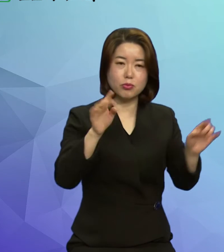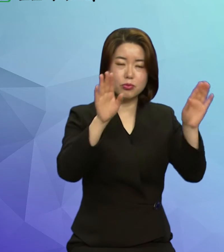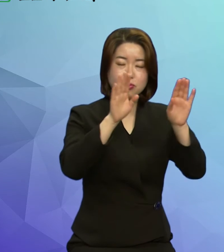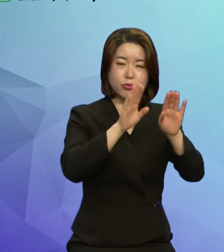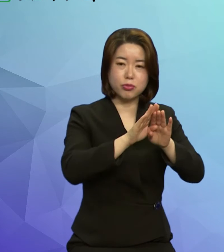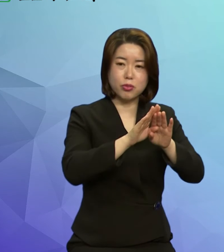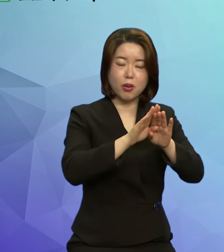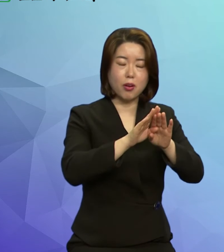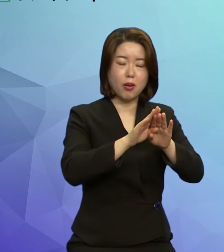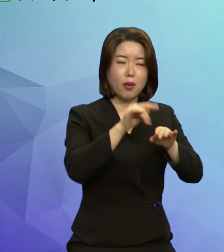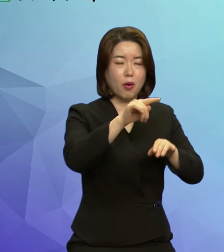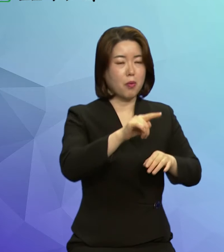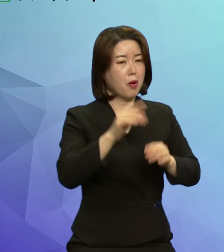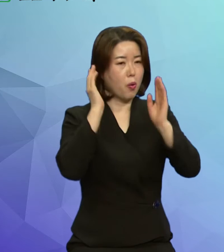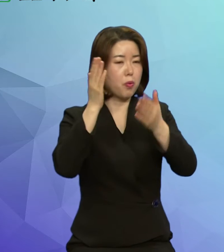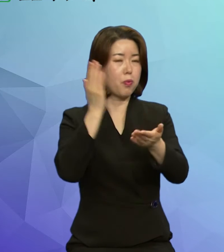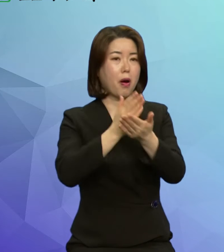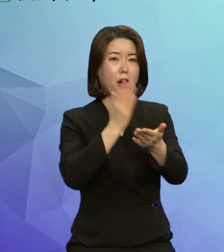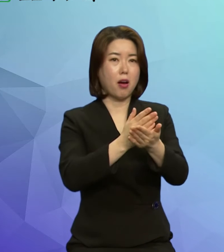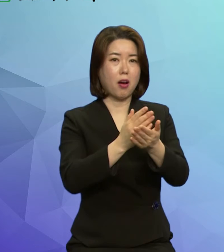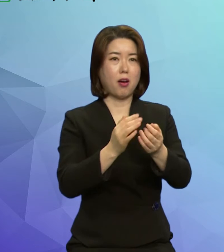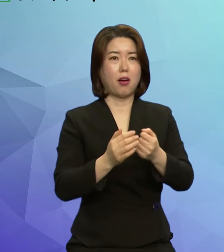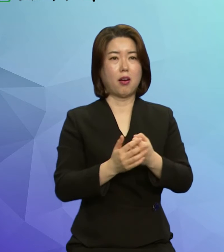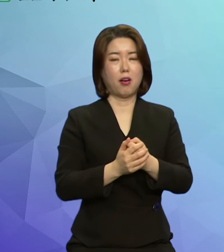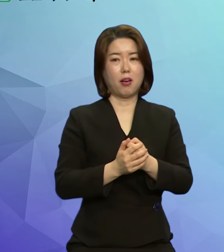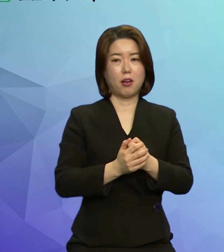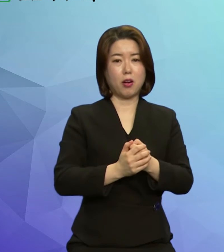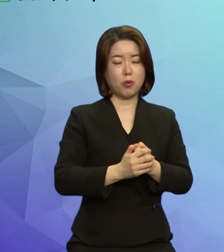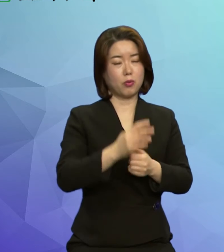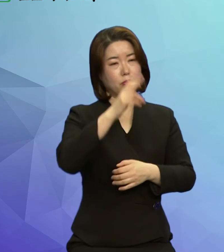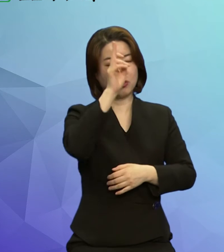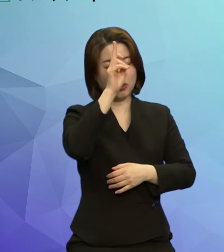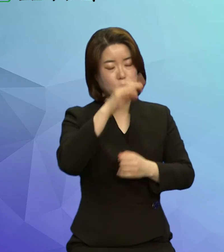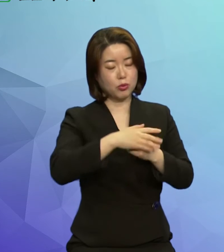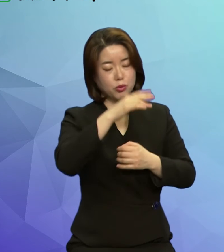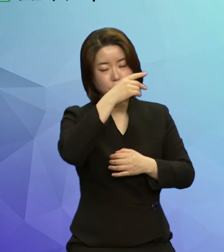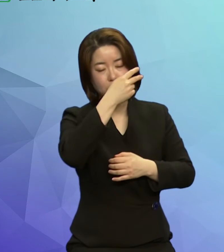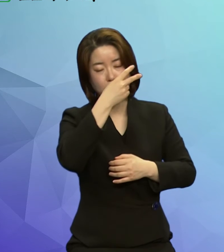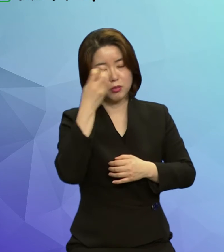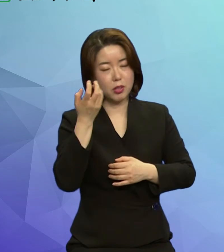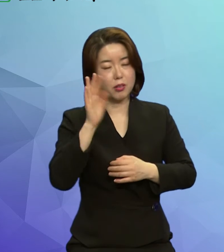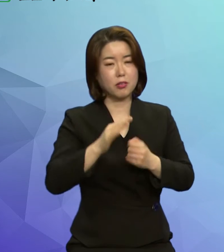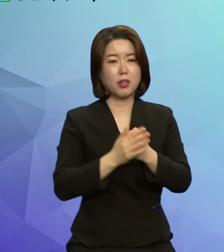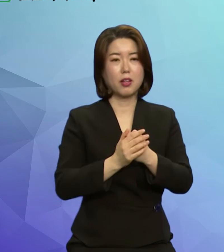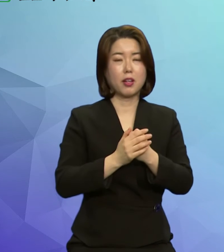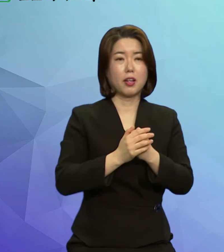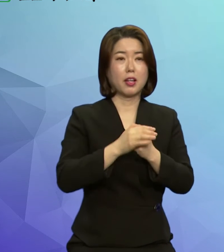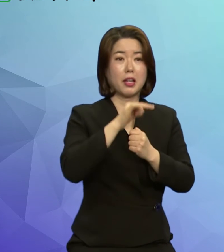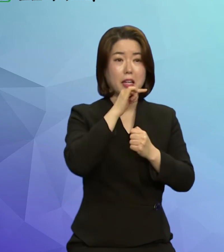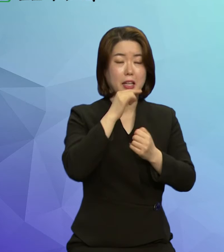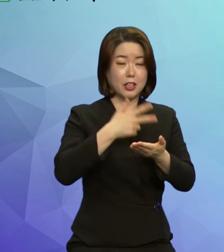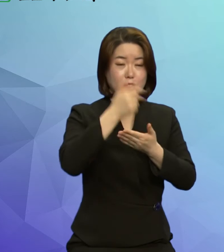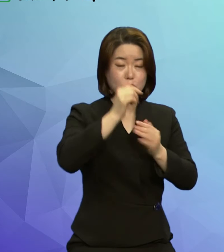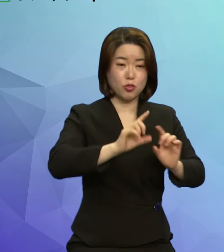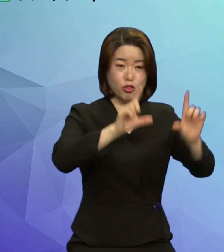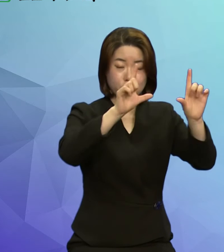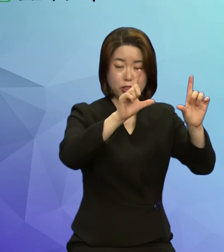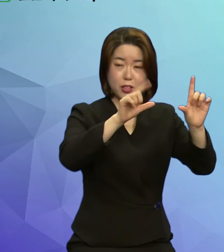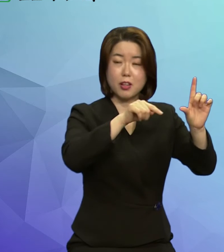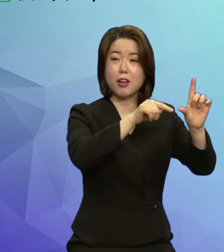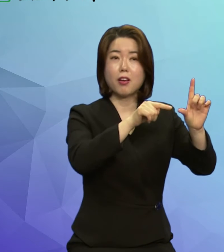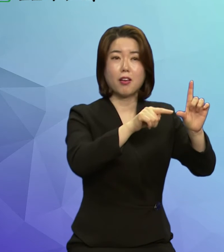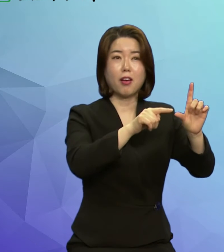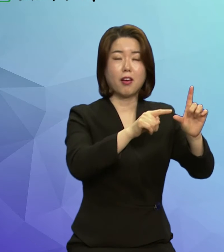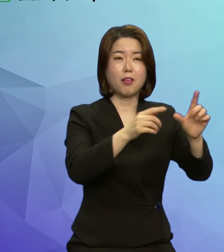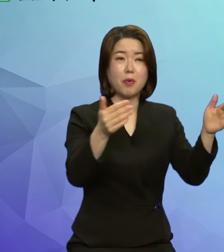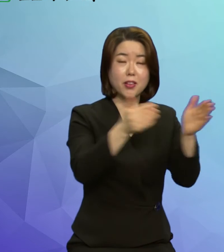못하고 자는데 밤 12시에 깨우는 거예요. 안식일 지났으니까 공부해. 너 월요일에